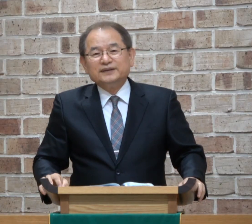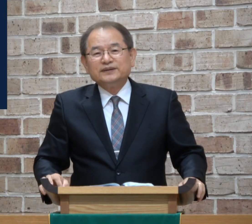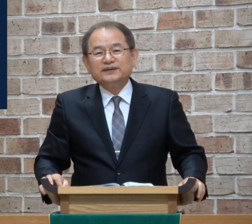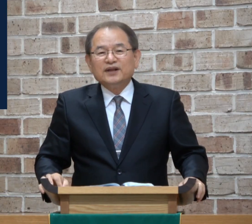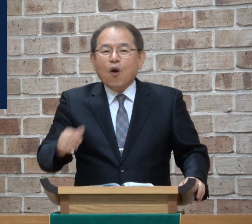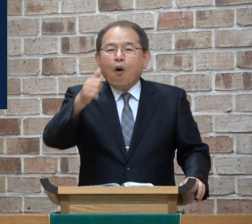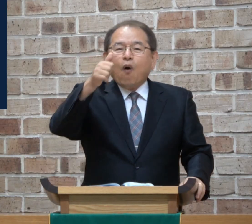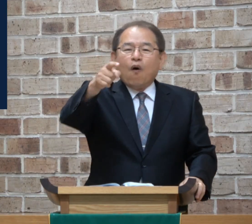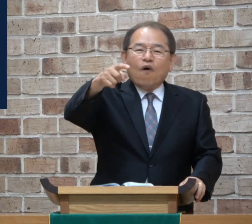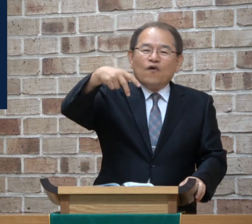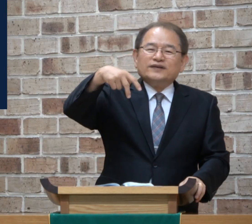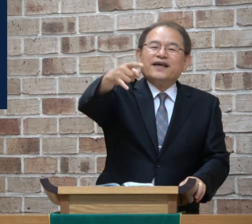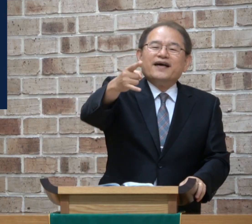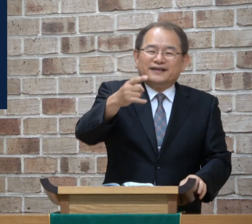있는데요. 하나는 허세입니다.